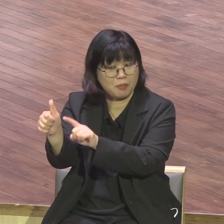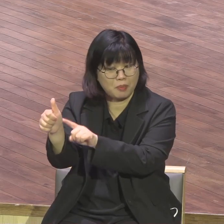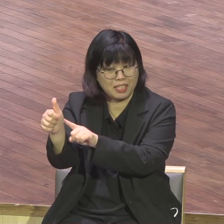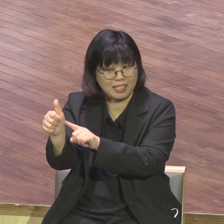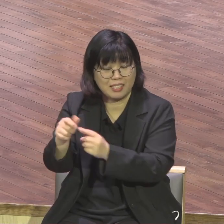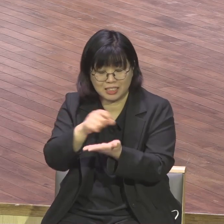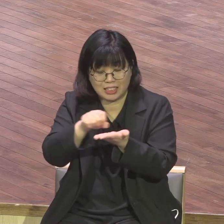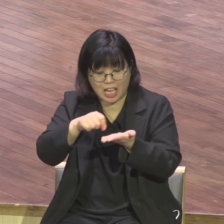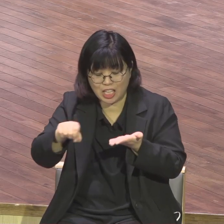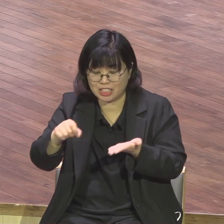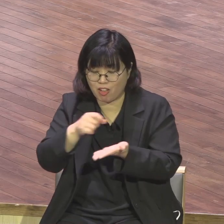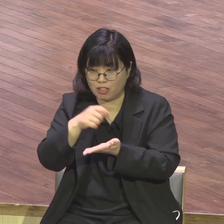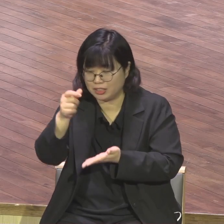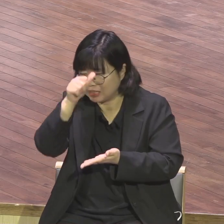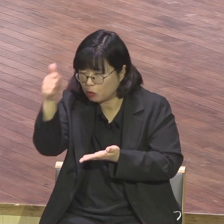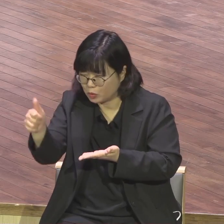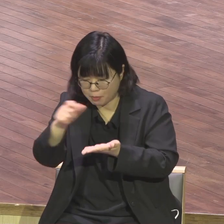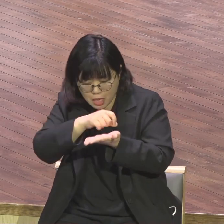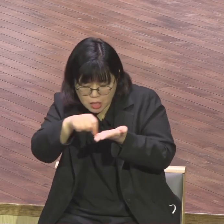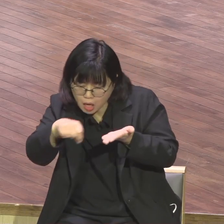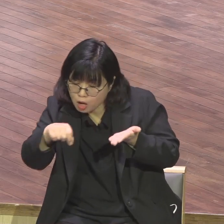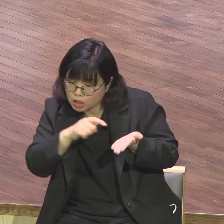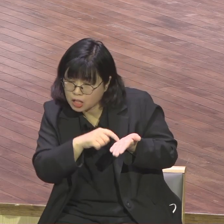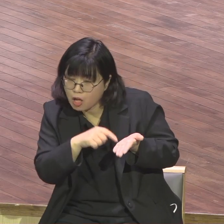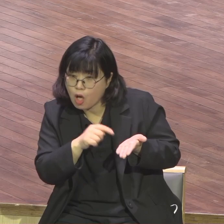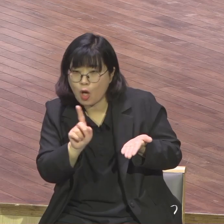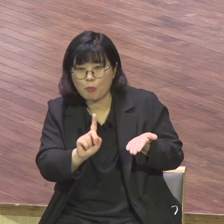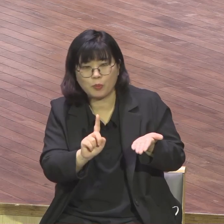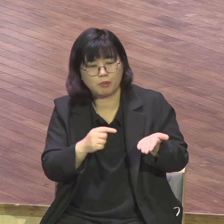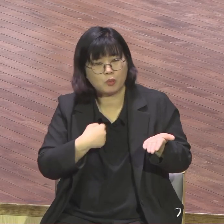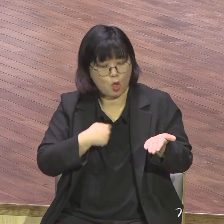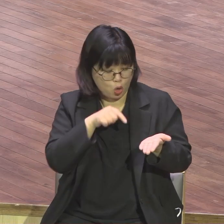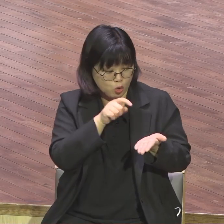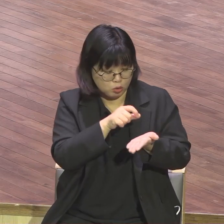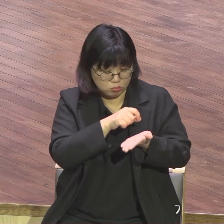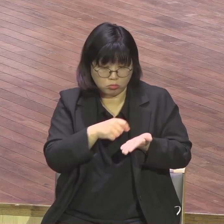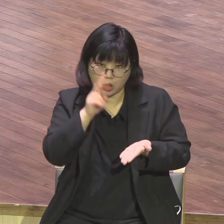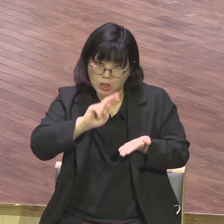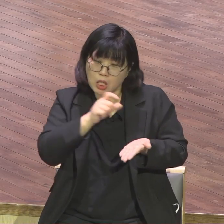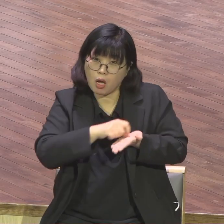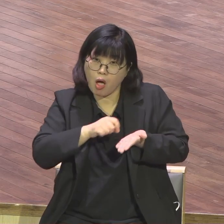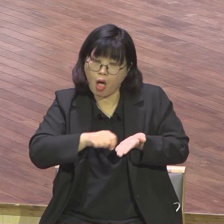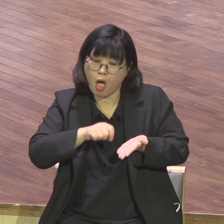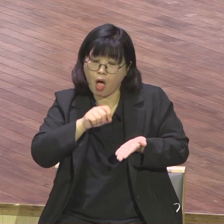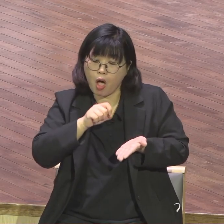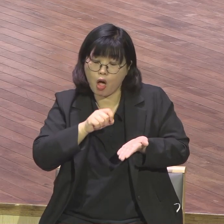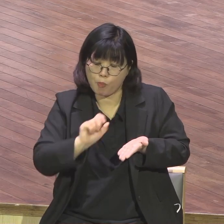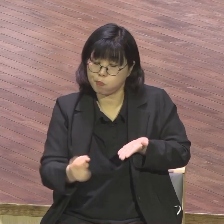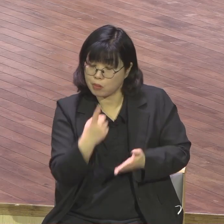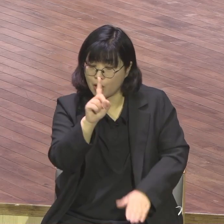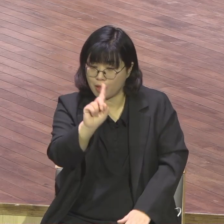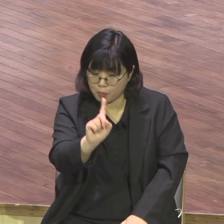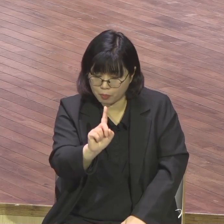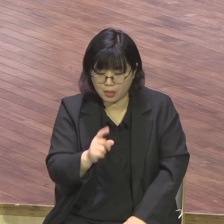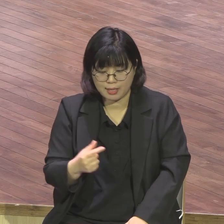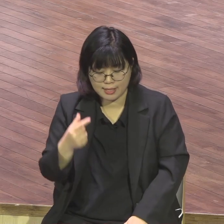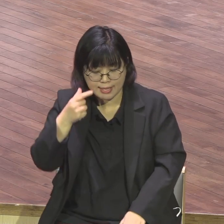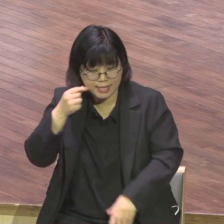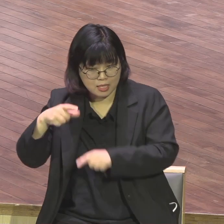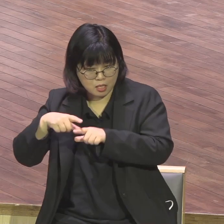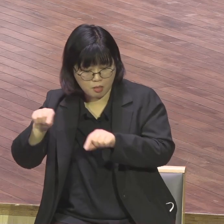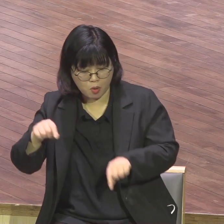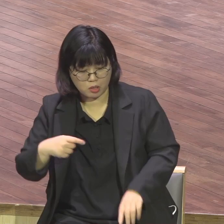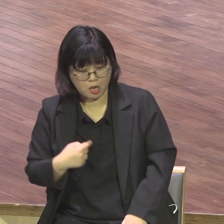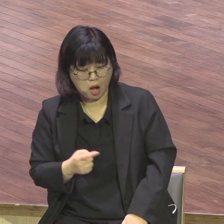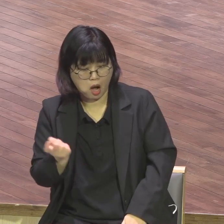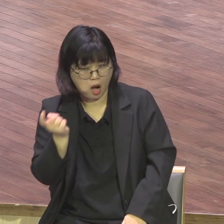쳐들어와가지고 우리 민족에게 무슨 사상심을 줬냐. 이 조선 땅은 버려진 땅이다. 이 참 돌봐시고 이거는 도대체 설 수가